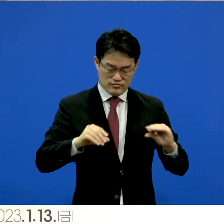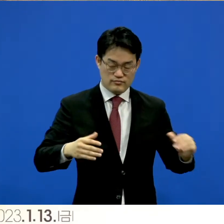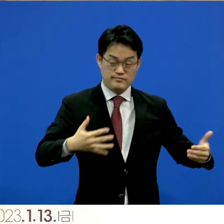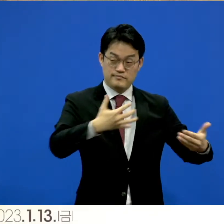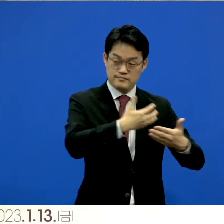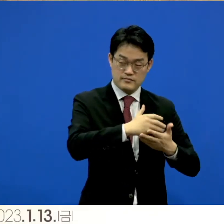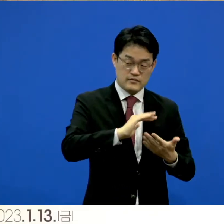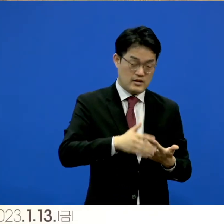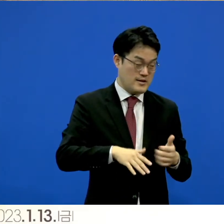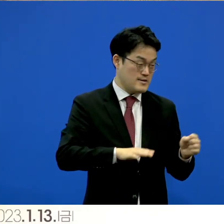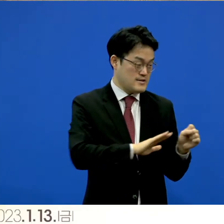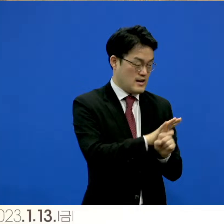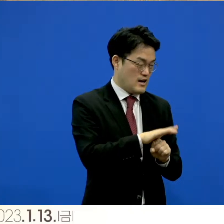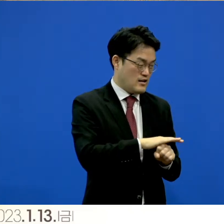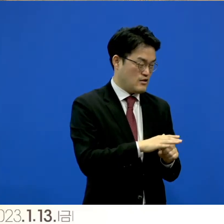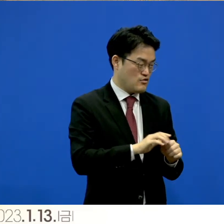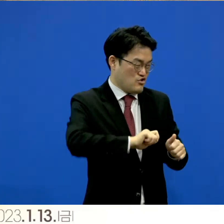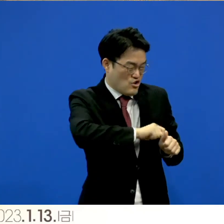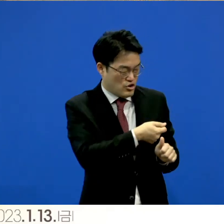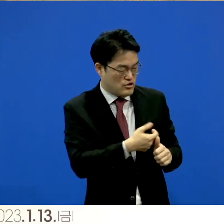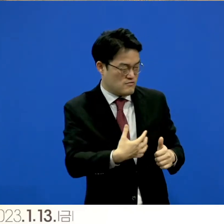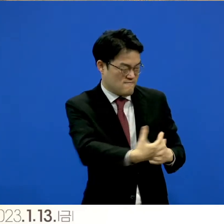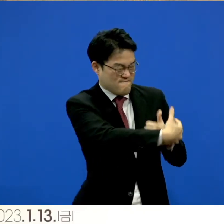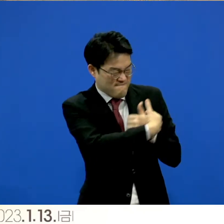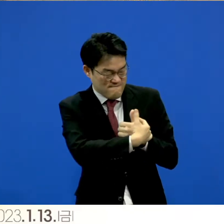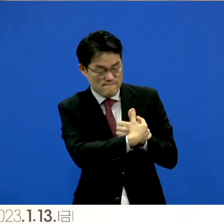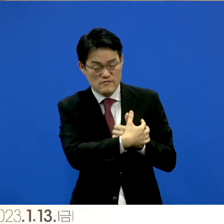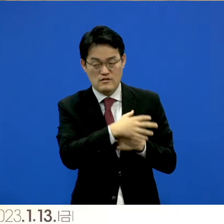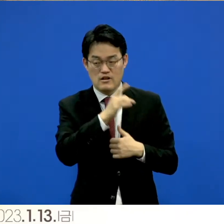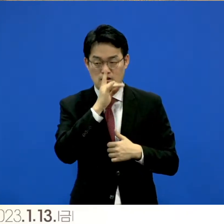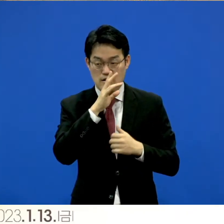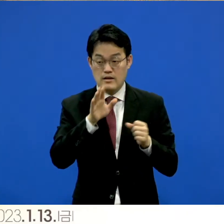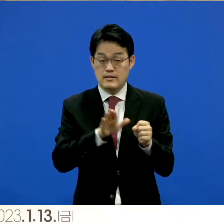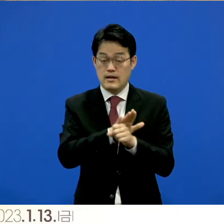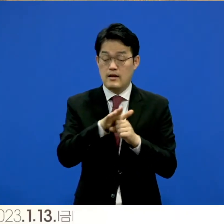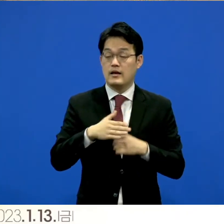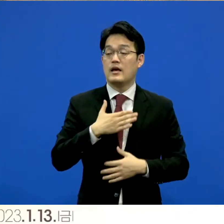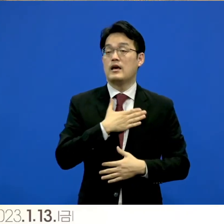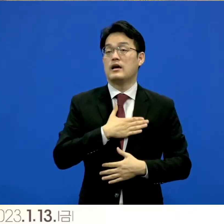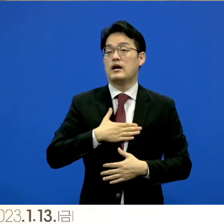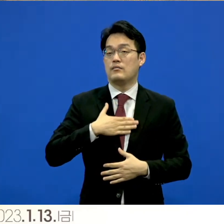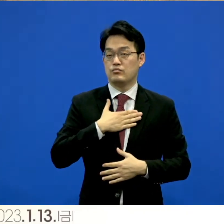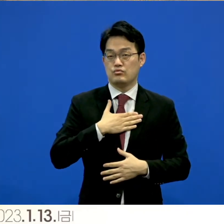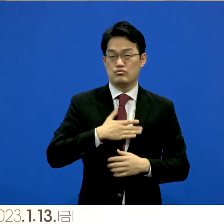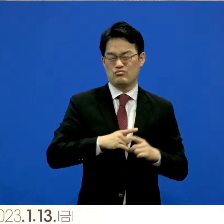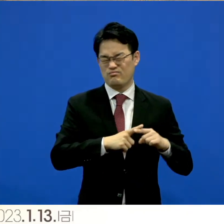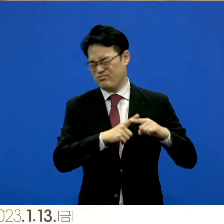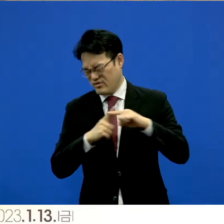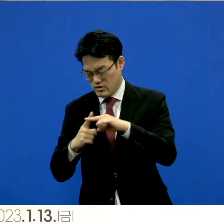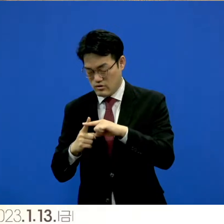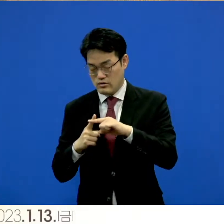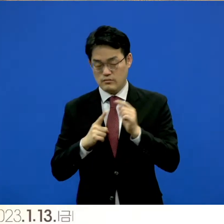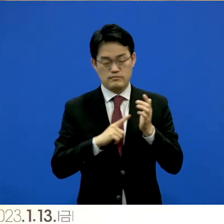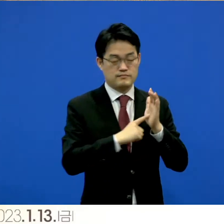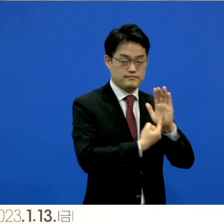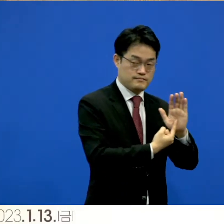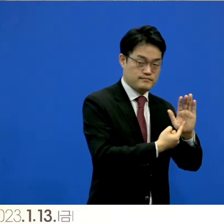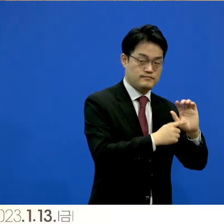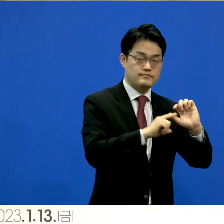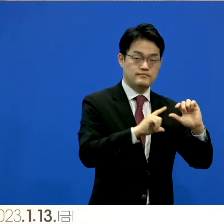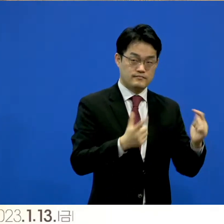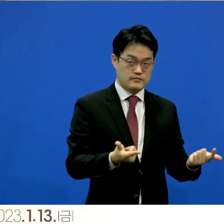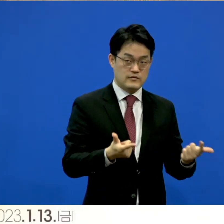사랑한다고 일방적으로 내가 끌어안으면 안 돼요. 사랑의 감정도 무조건 방출되면 마이너스가 될 수가 있습니다.